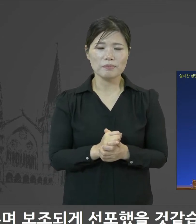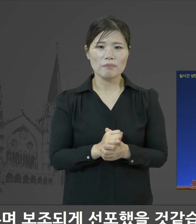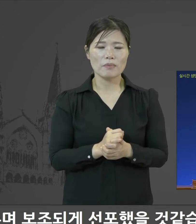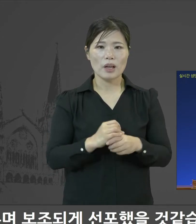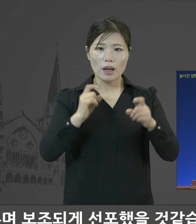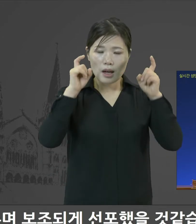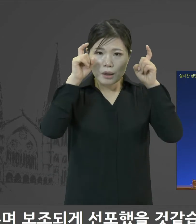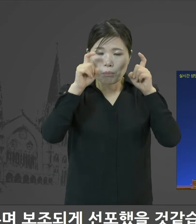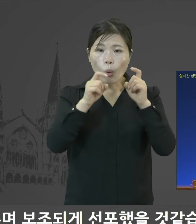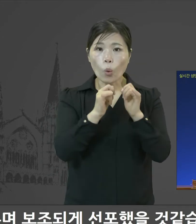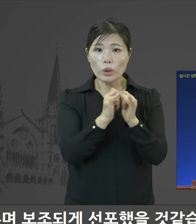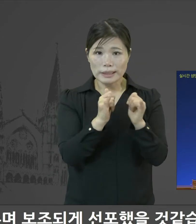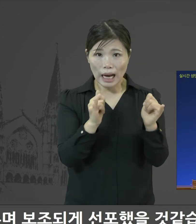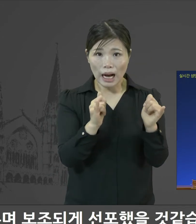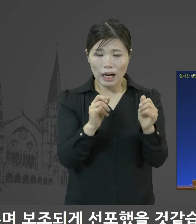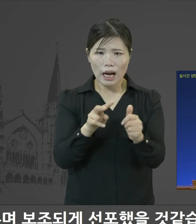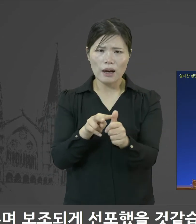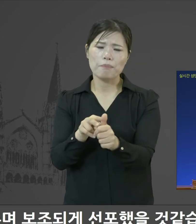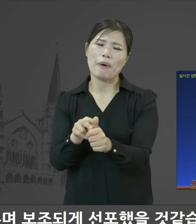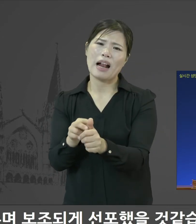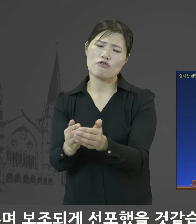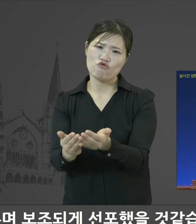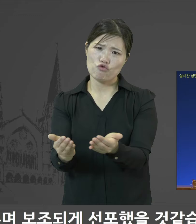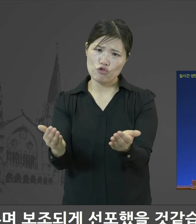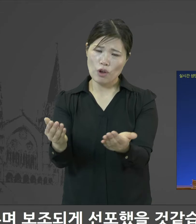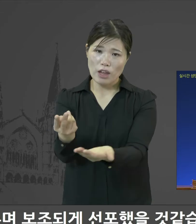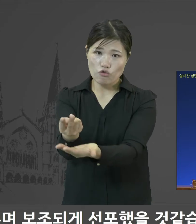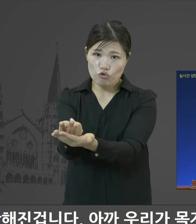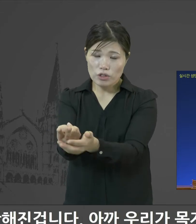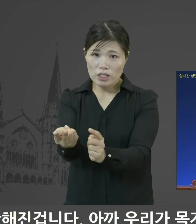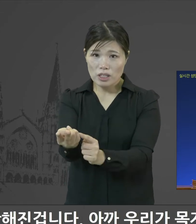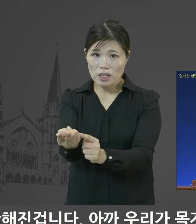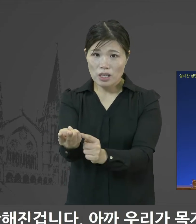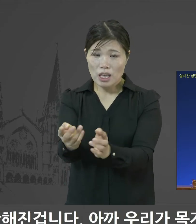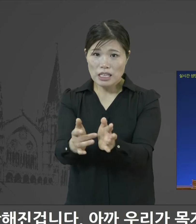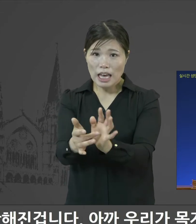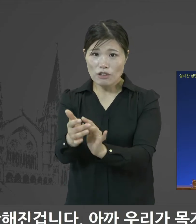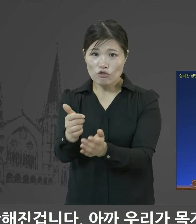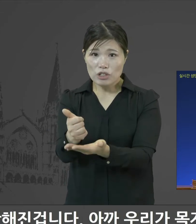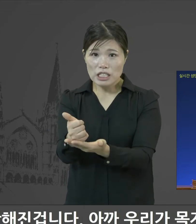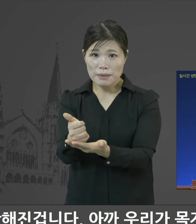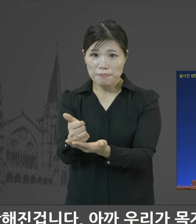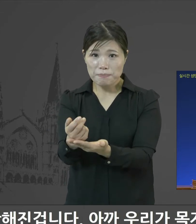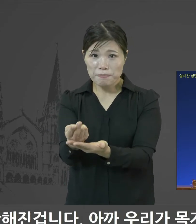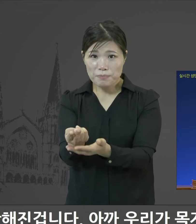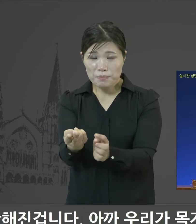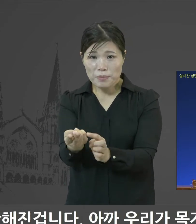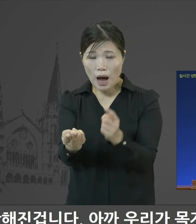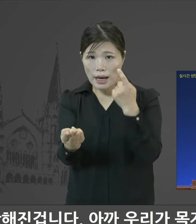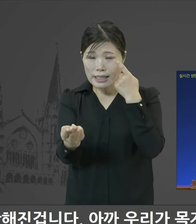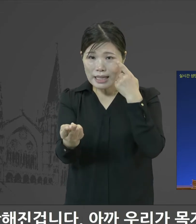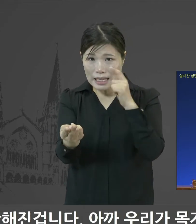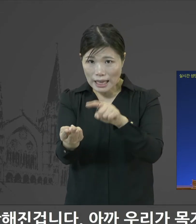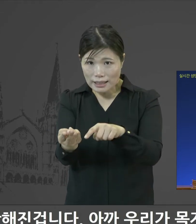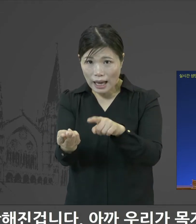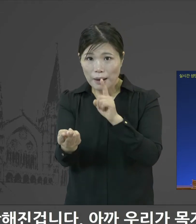목자가 말 구유에 놓여 있는 예수님을 찾았다, 이 말씀